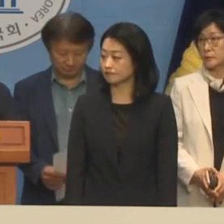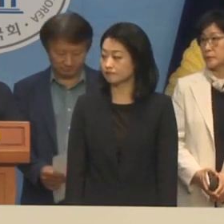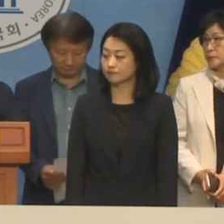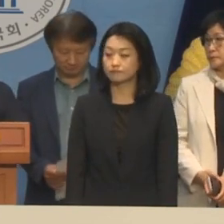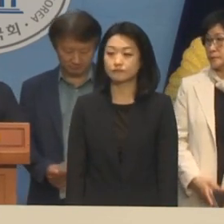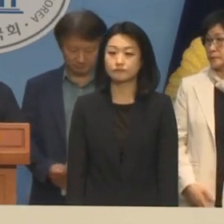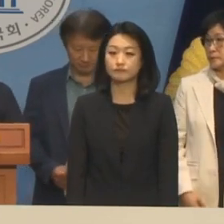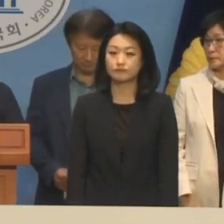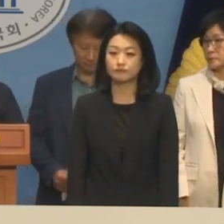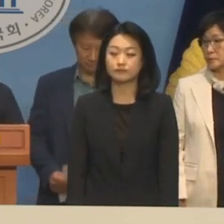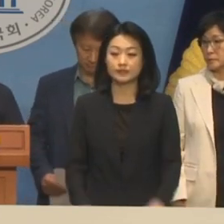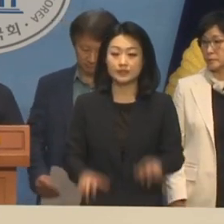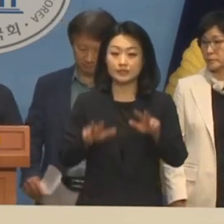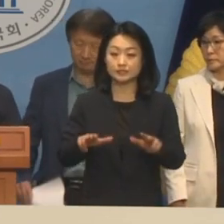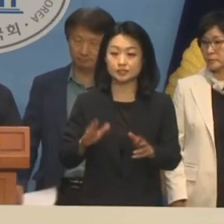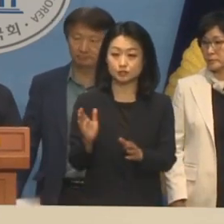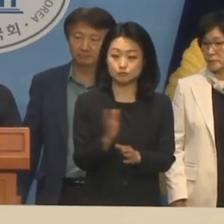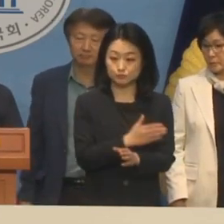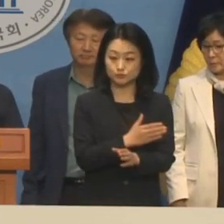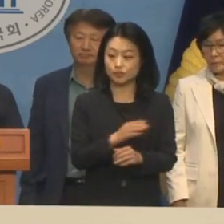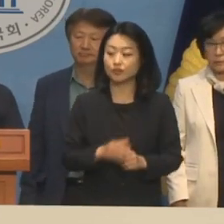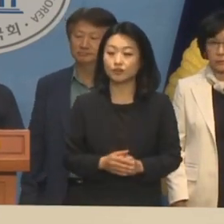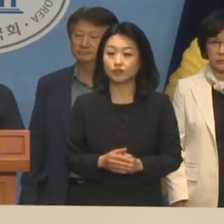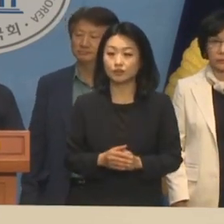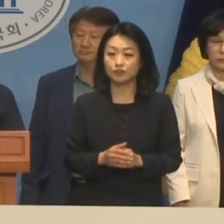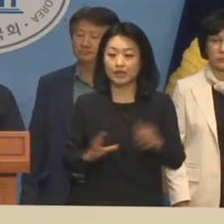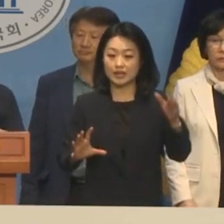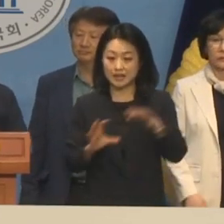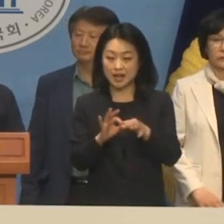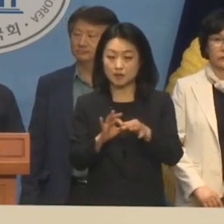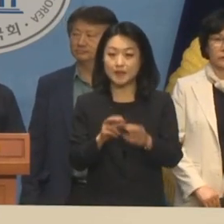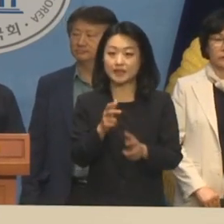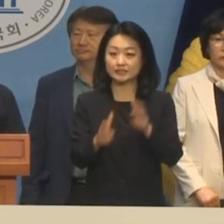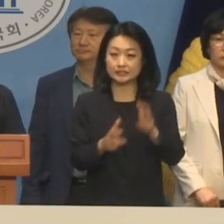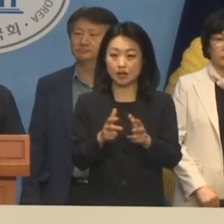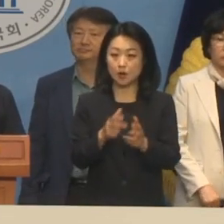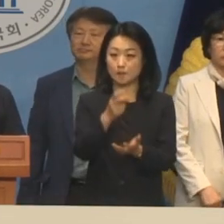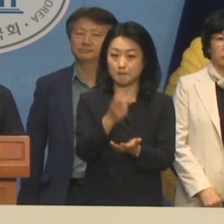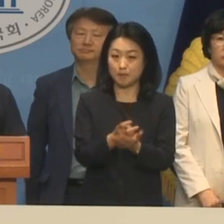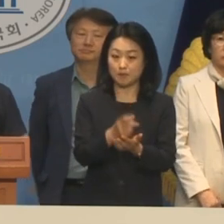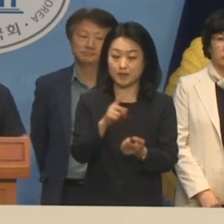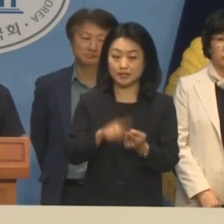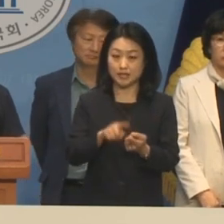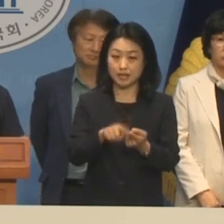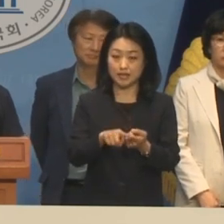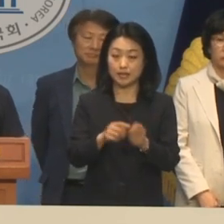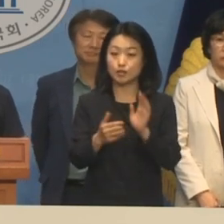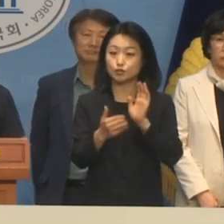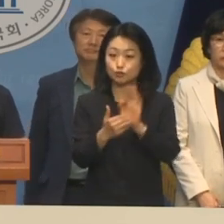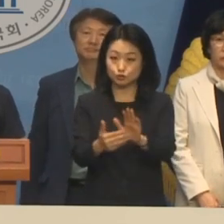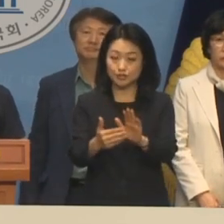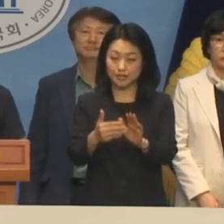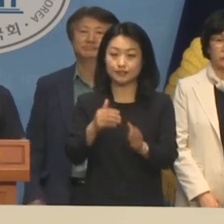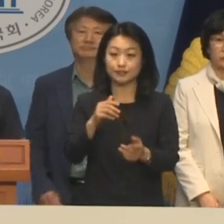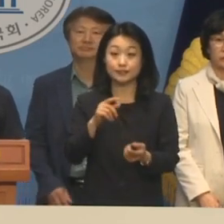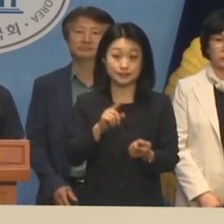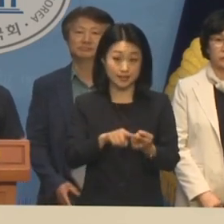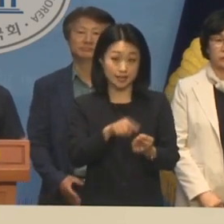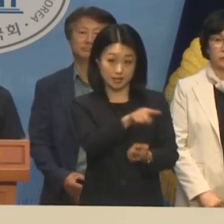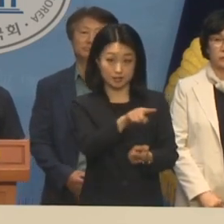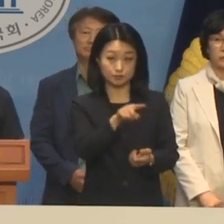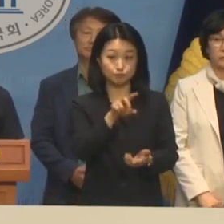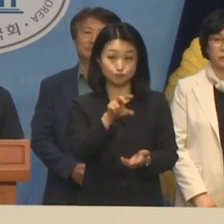예, 지금부터 가맹사업법 미처리 규탄 성명 발표 기자회견을 시작하도록 하겠습니다. 21대 국회 본회의 마지막